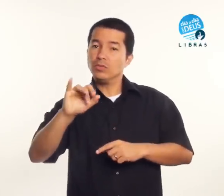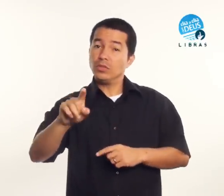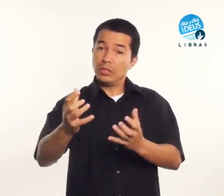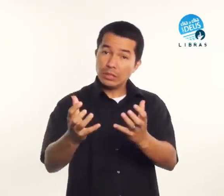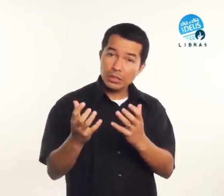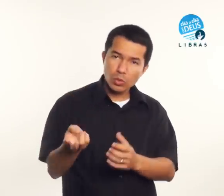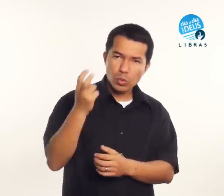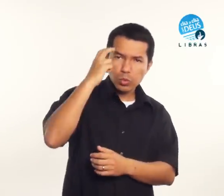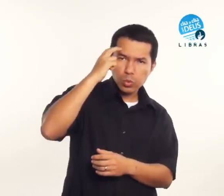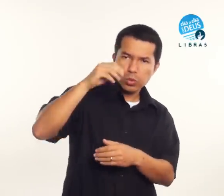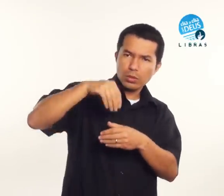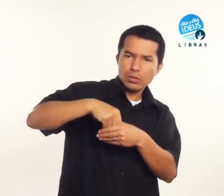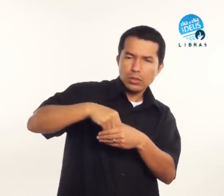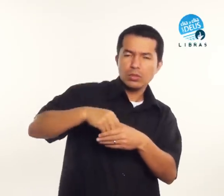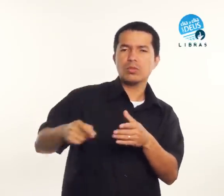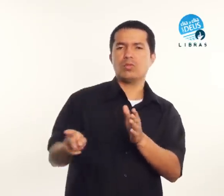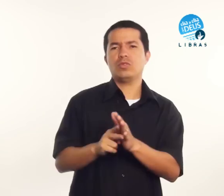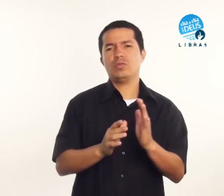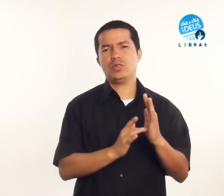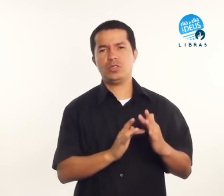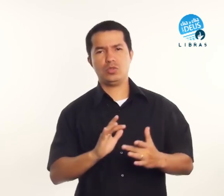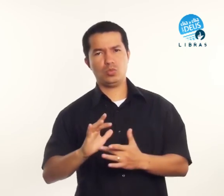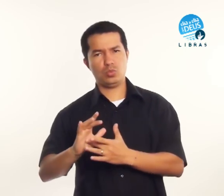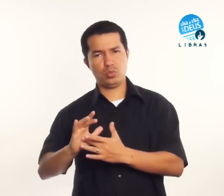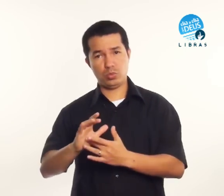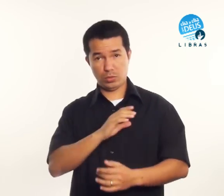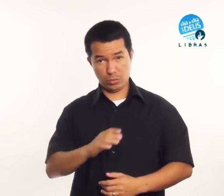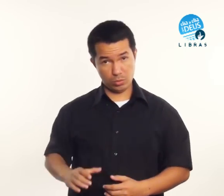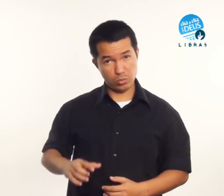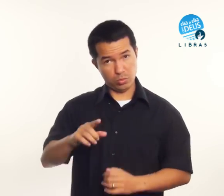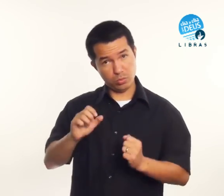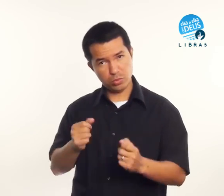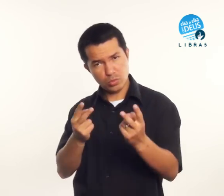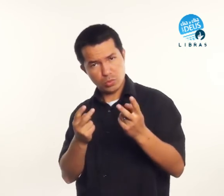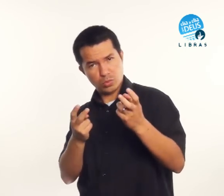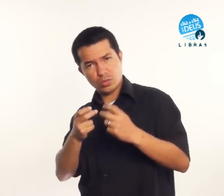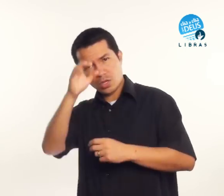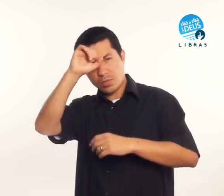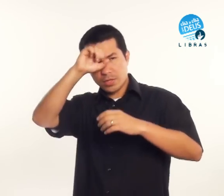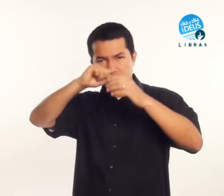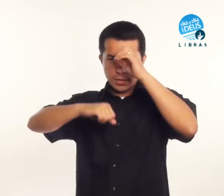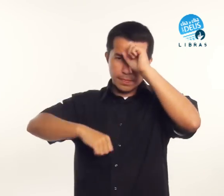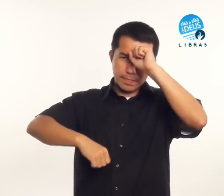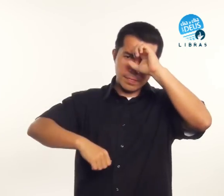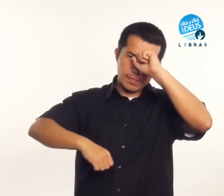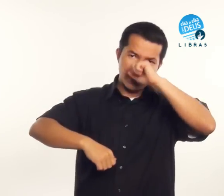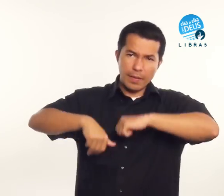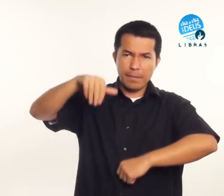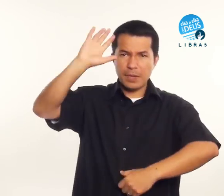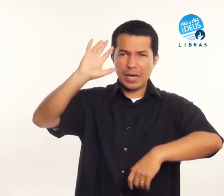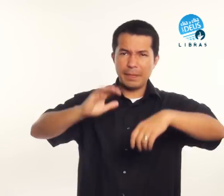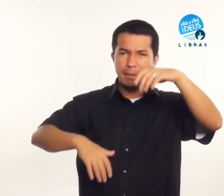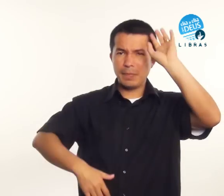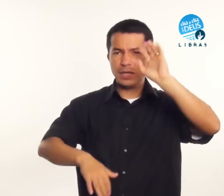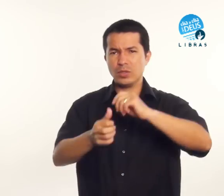se afastar dos valores e princípios de Deus, seguindo aquilo que todo mundo faz, mas que